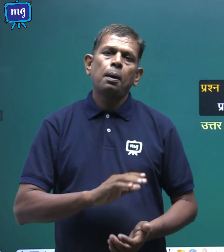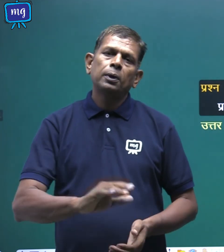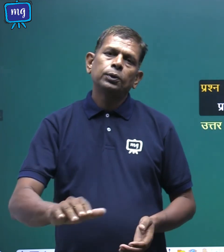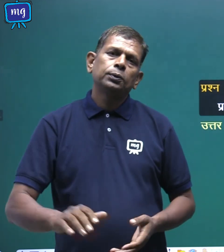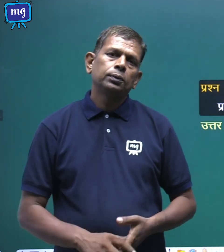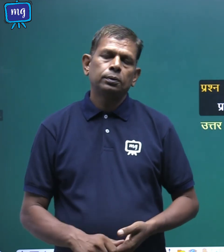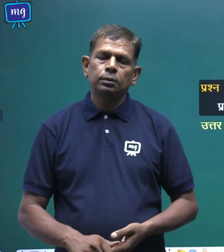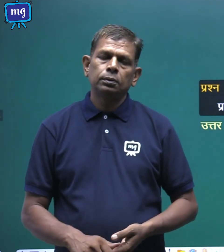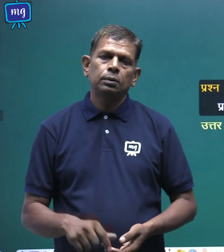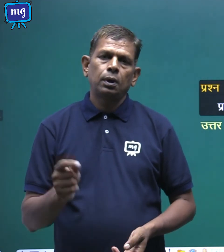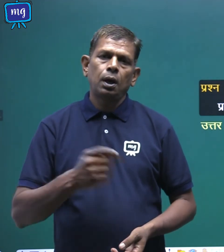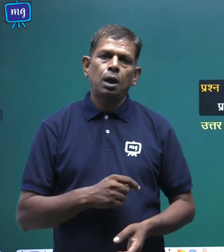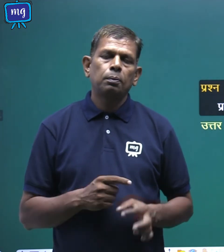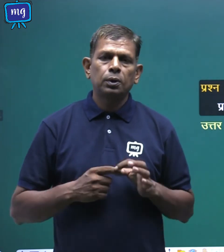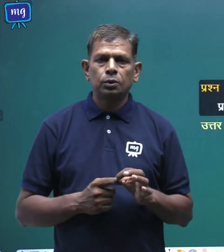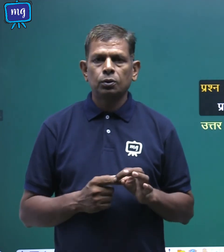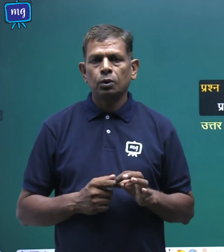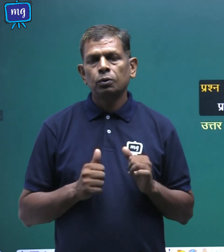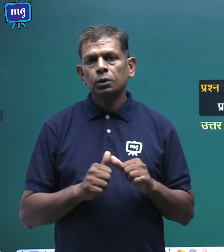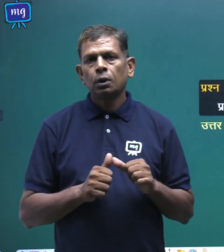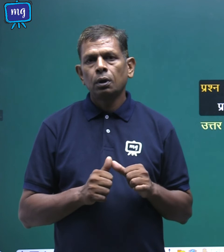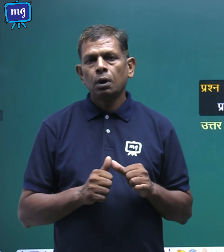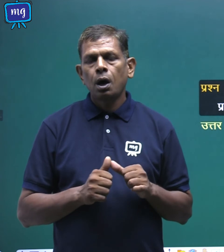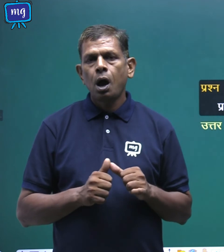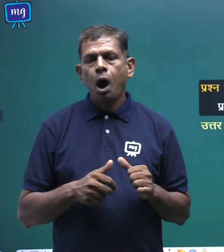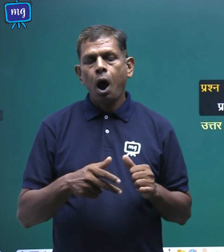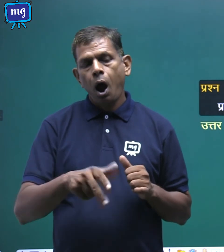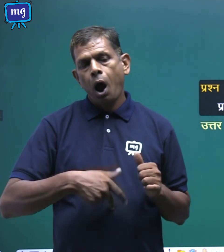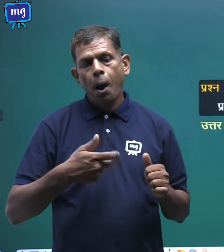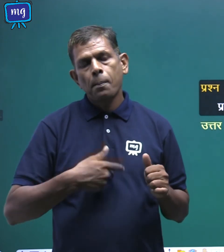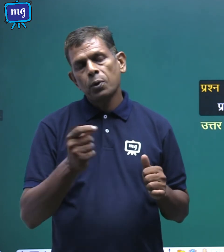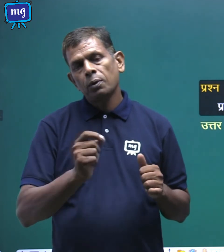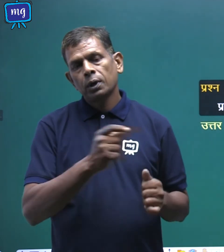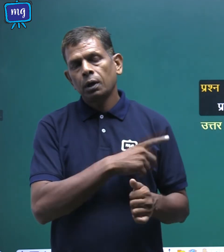बच्चों, इन प्रश्नों के उत्तर आप स्वयं लिखना।